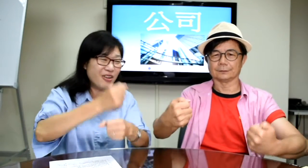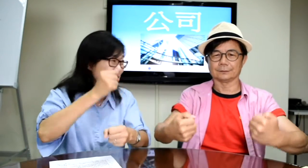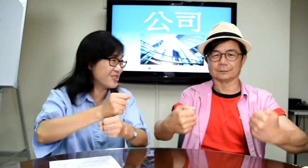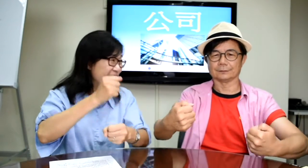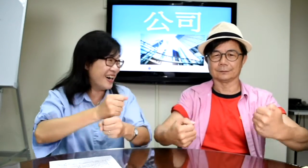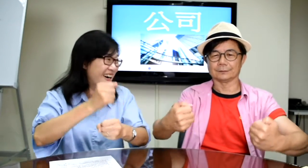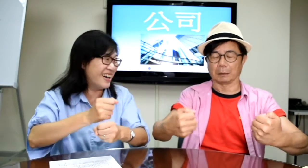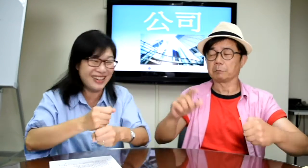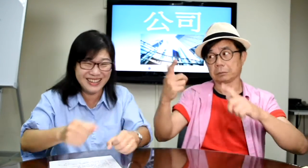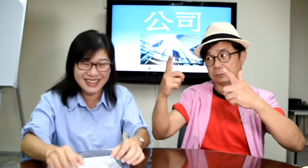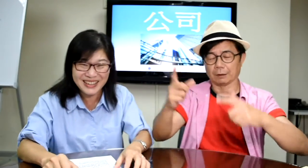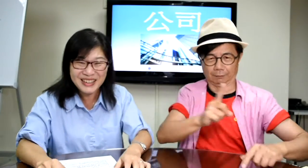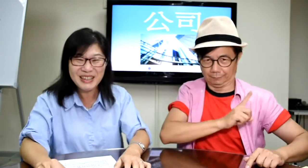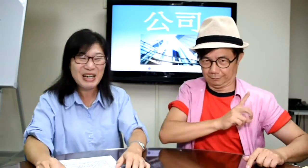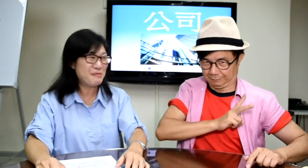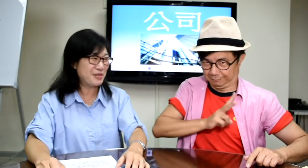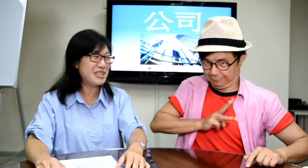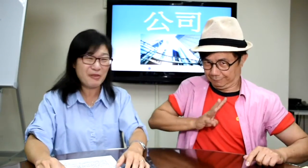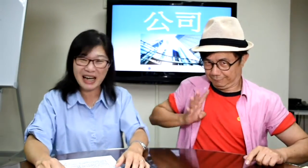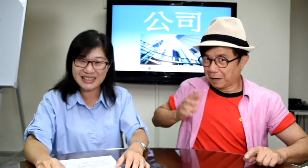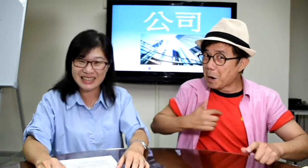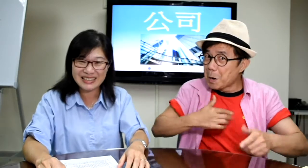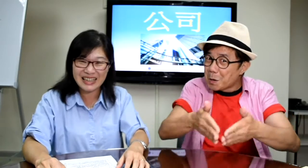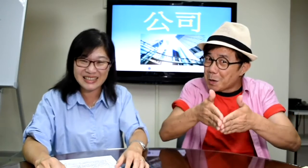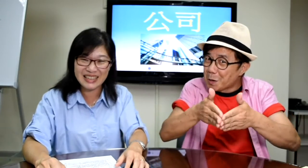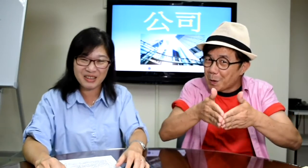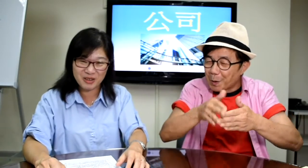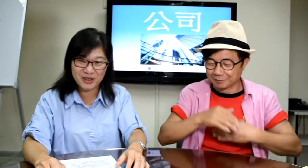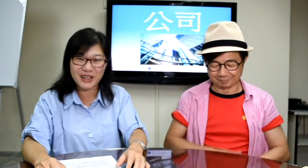作，不是啊？我要兼差兼很多，